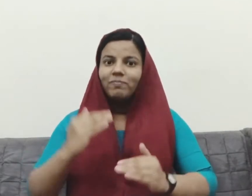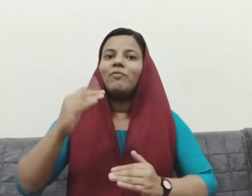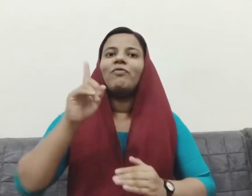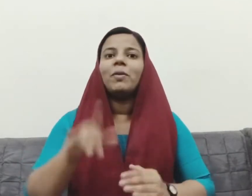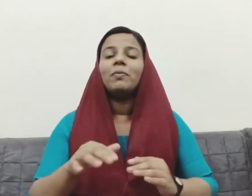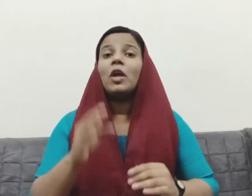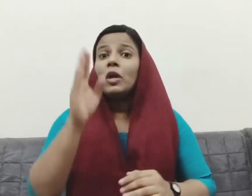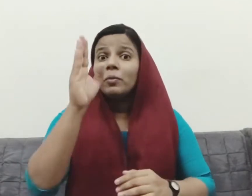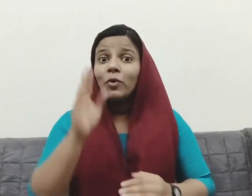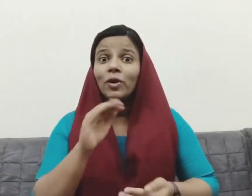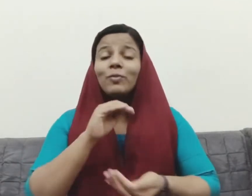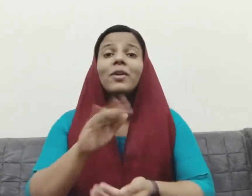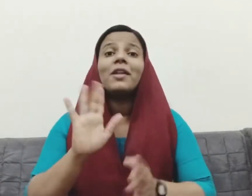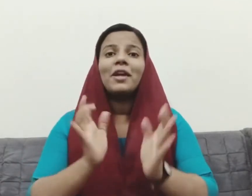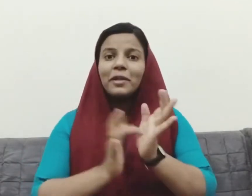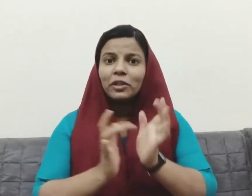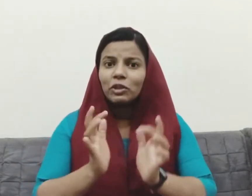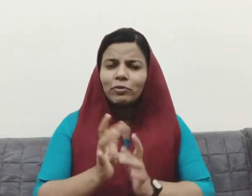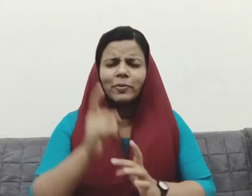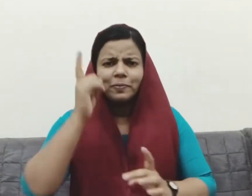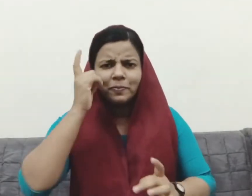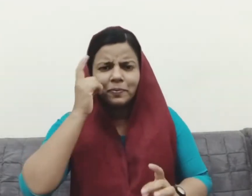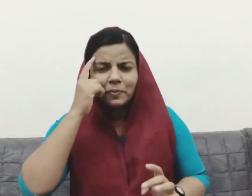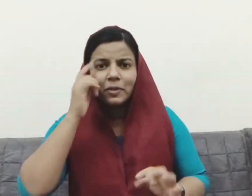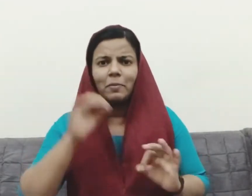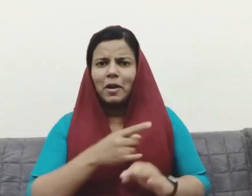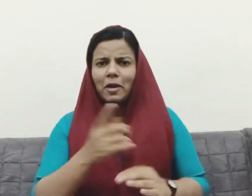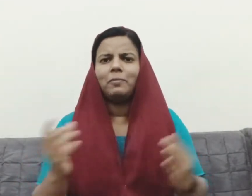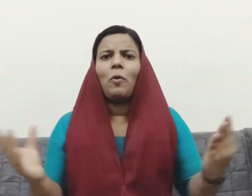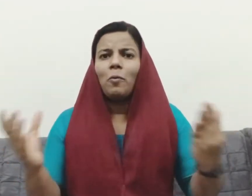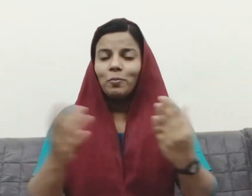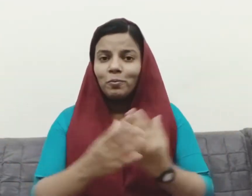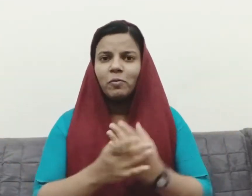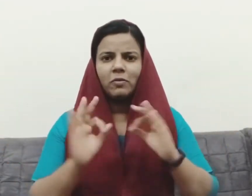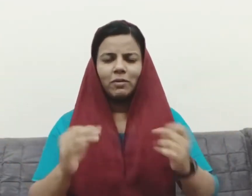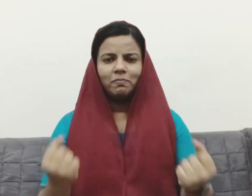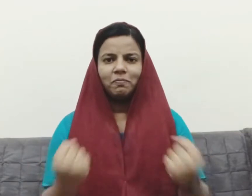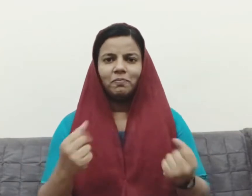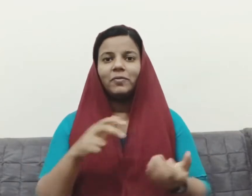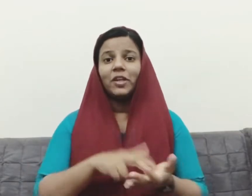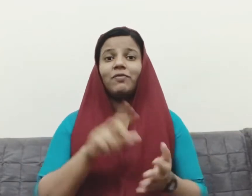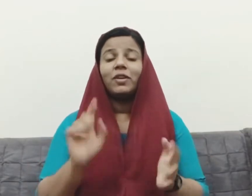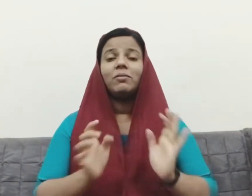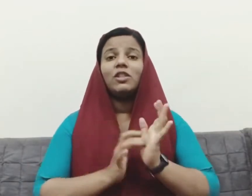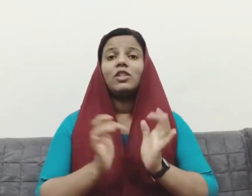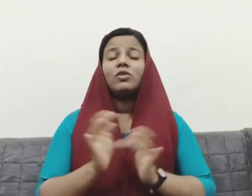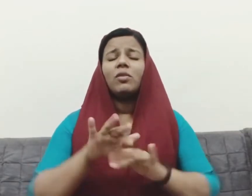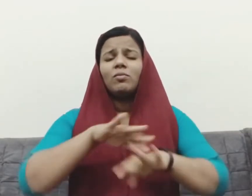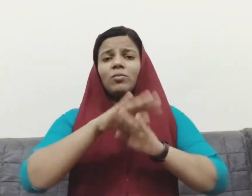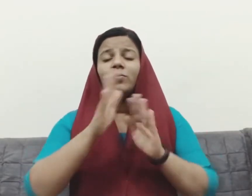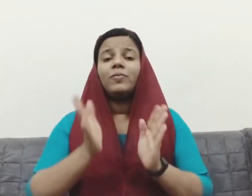വളരണം, ദൈവപുത്രനെക്കുറിച്ചുള്ള പരിജ്ഞാനത്തിലുമുള്ള ഐക്യതയും തികഞ്ഞ പുരുഷത്വമുള്ളവരായിരിക്കും, ക്രിസ്തുവിൻ്റെ